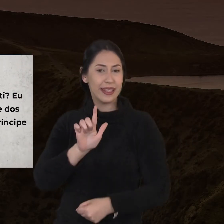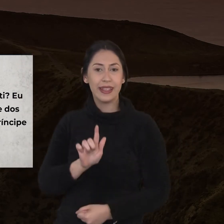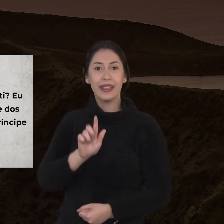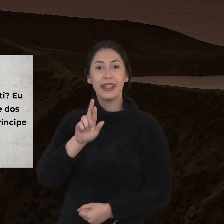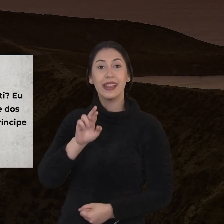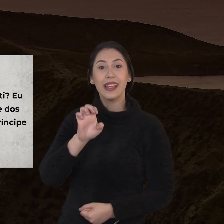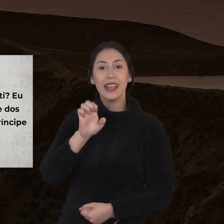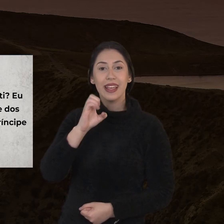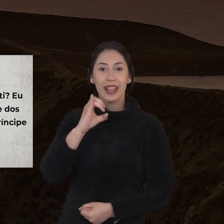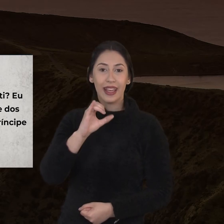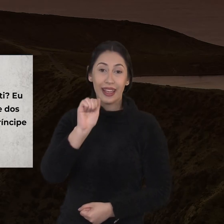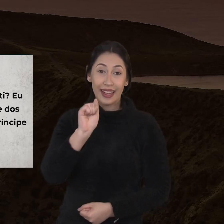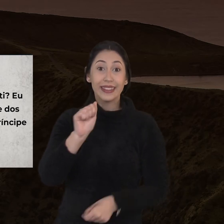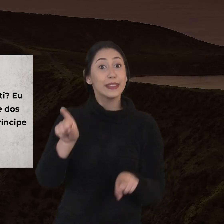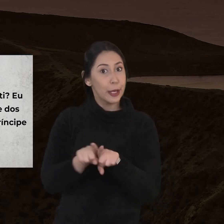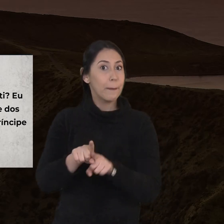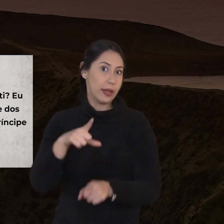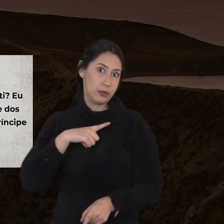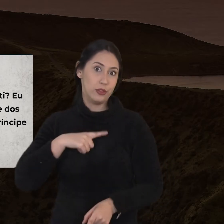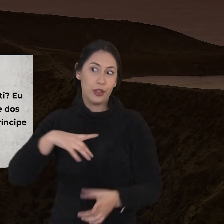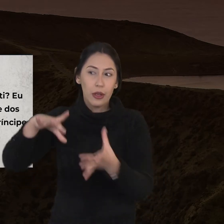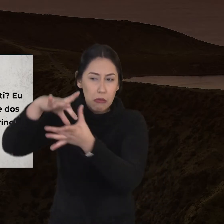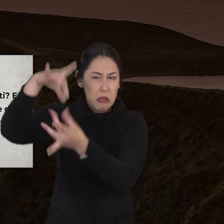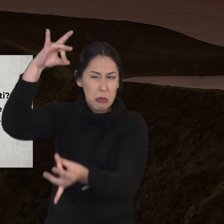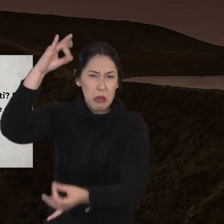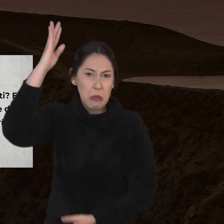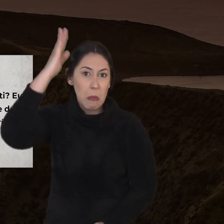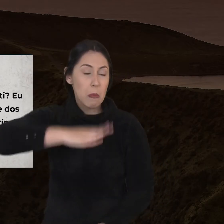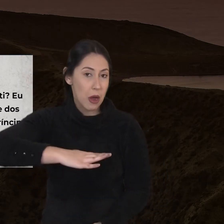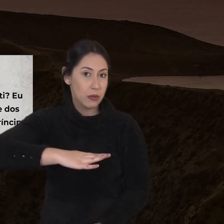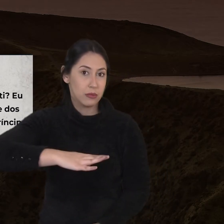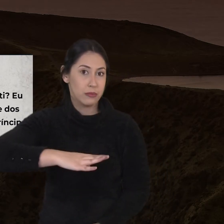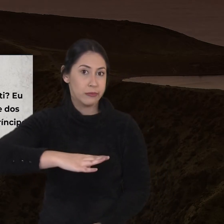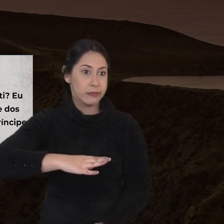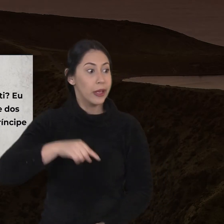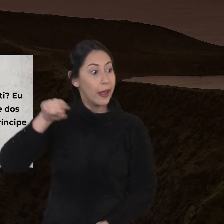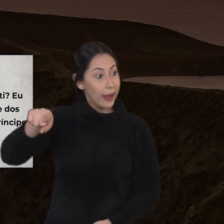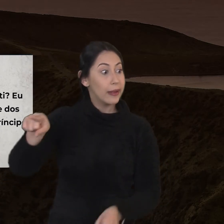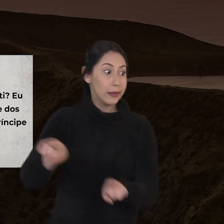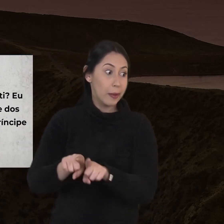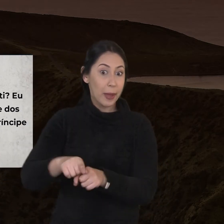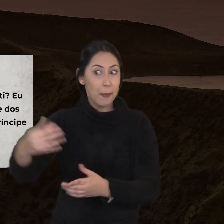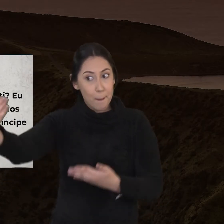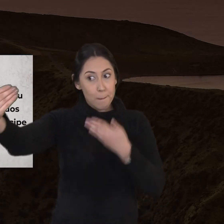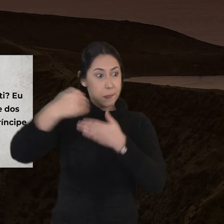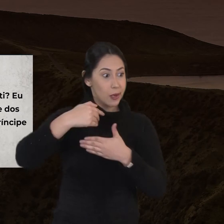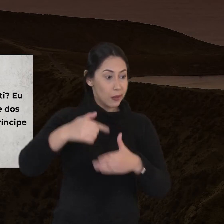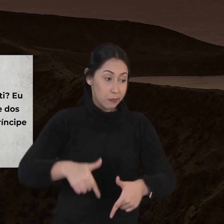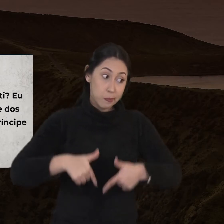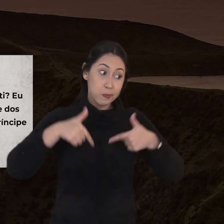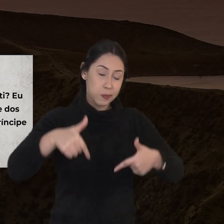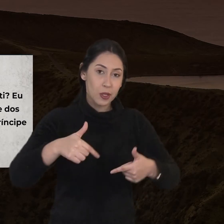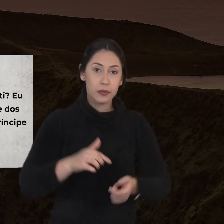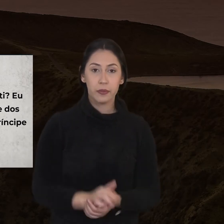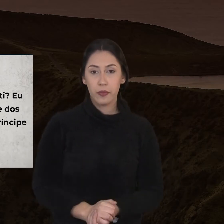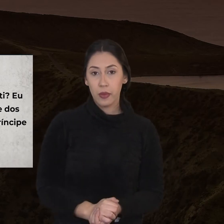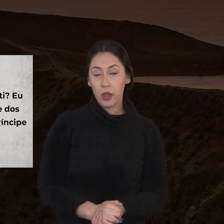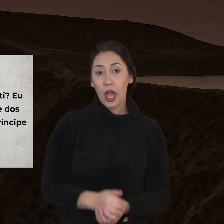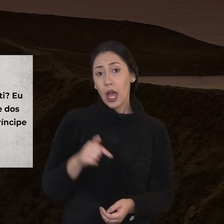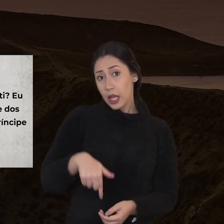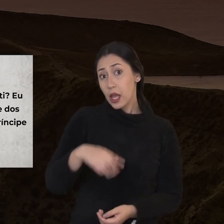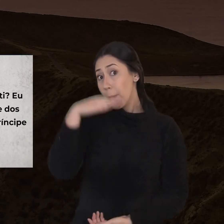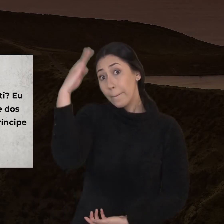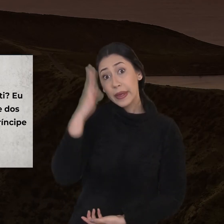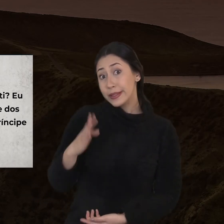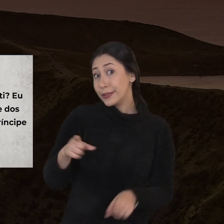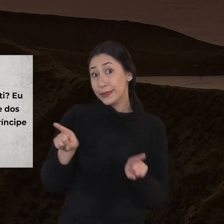principado e sobre esse principado reinava o príncipe da grécia mesma coisa no brasil hoje o príncipe